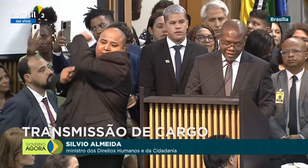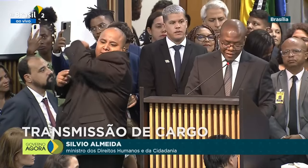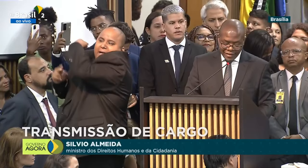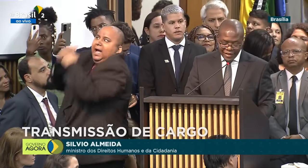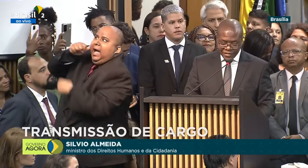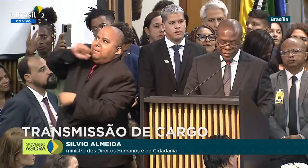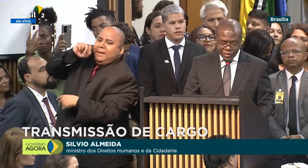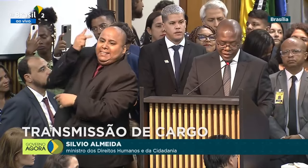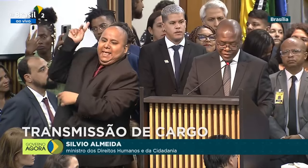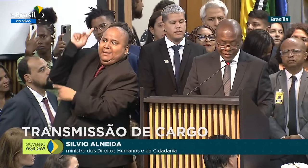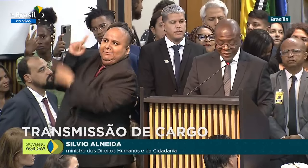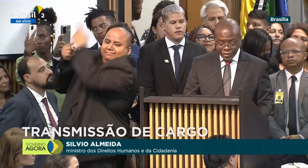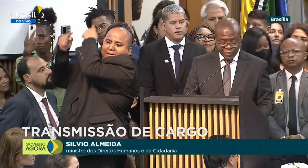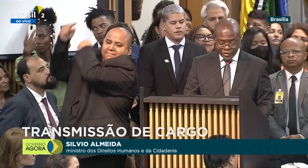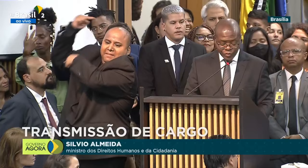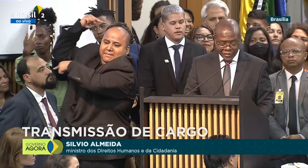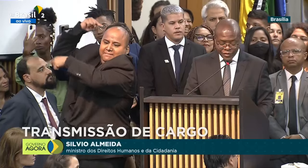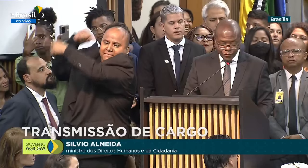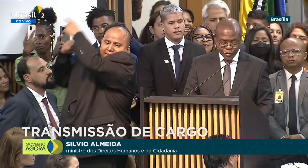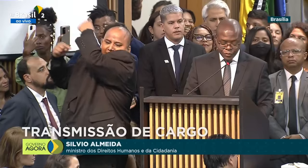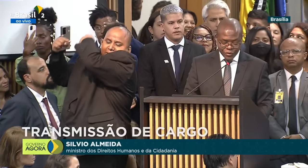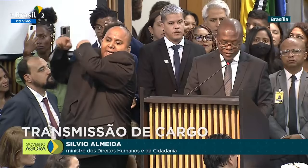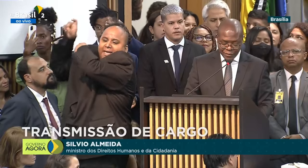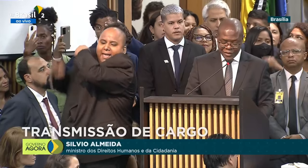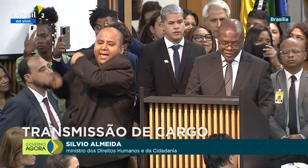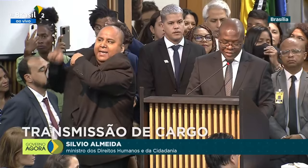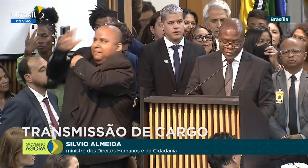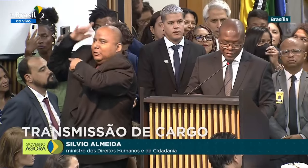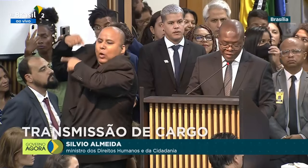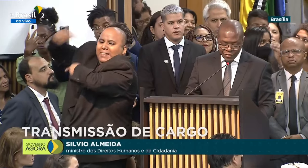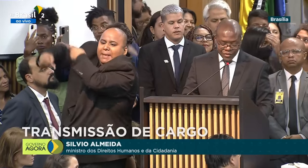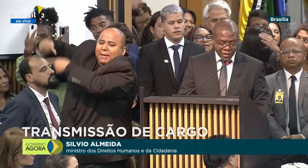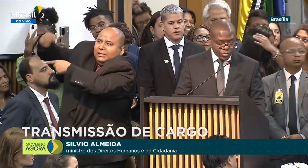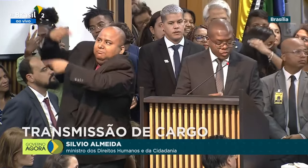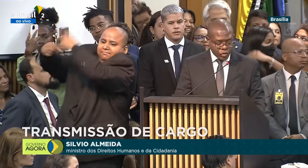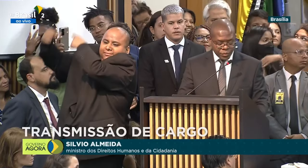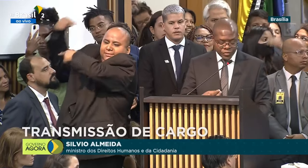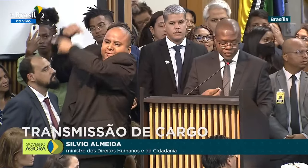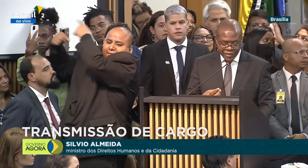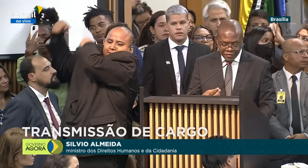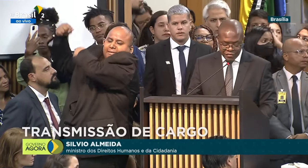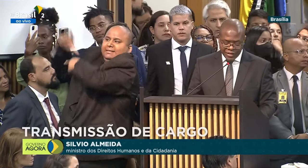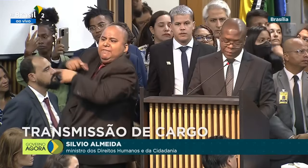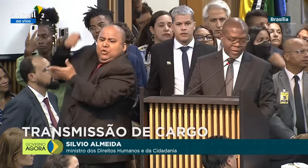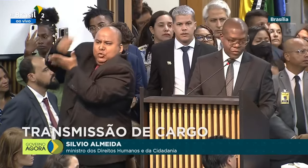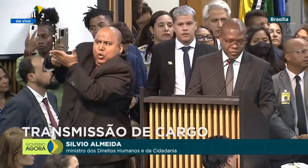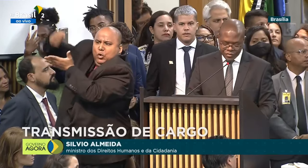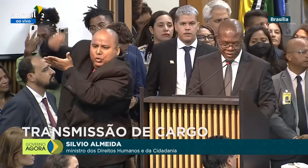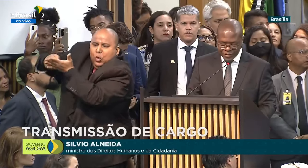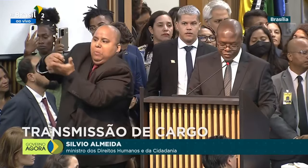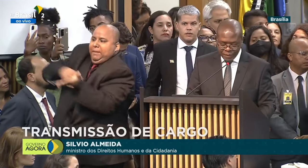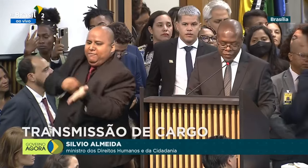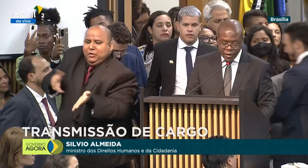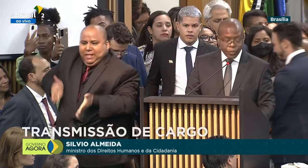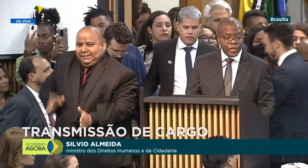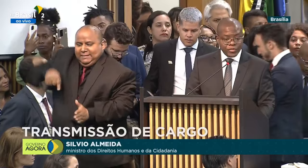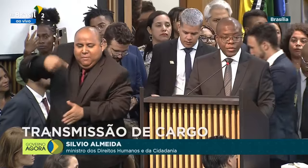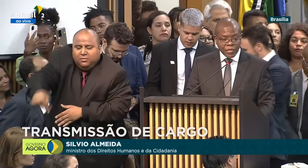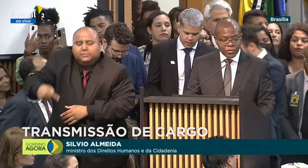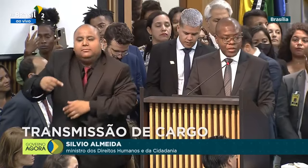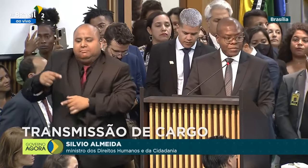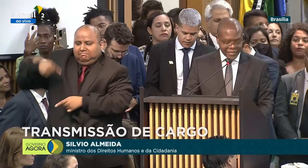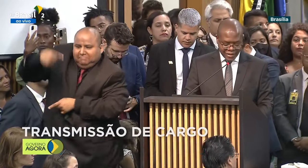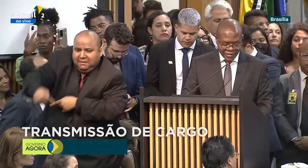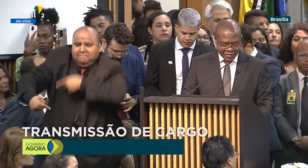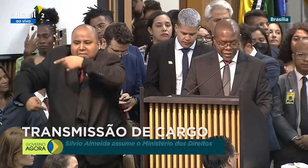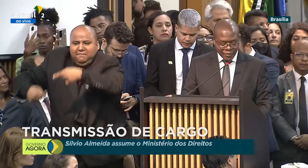e esse não teria e essa não teria Suécia se não fosse por seus antepassados que levaram Diante O sopro de da vida para seus filhos e netos por isso